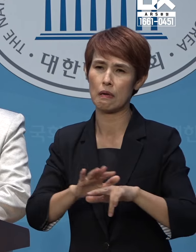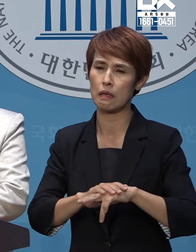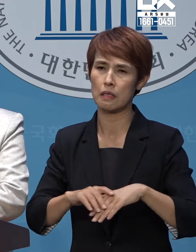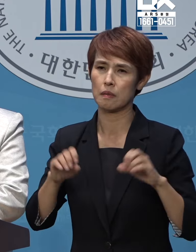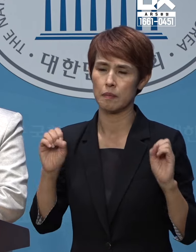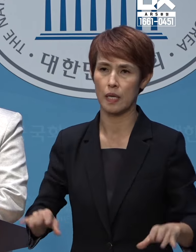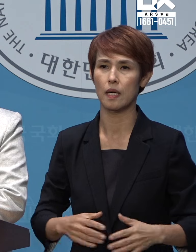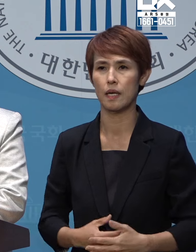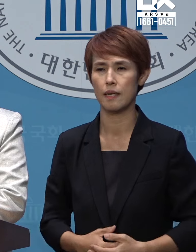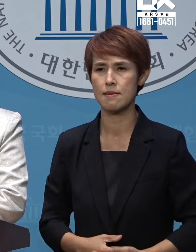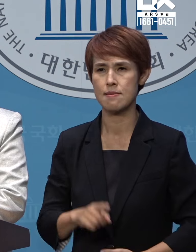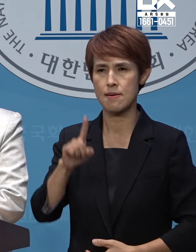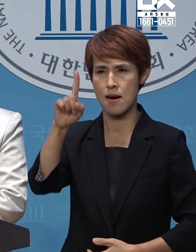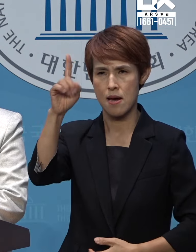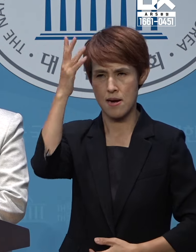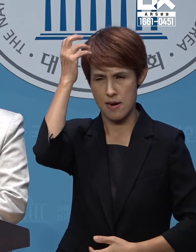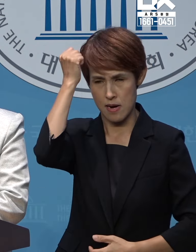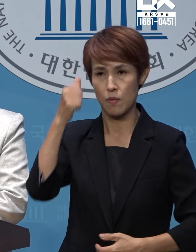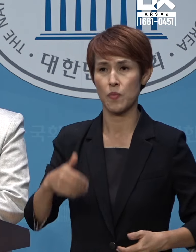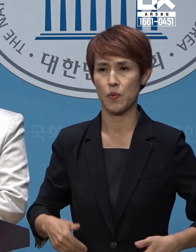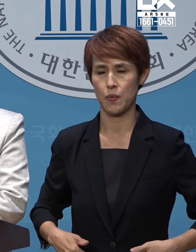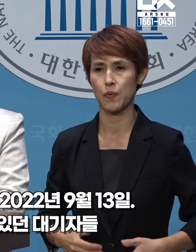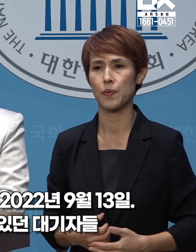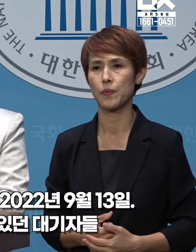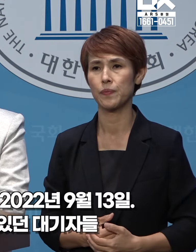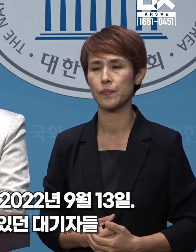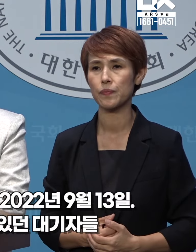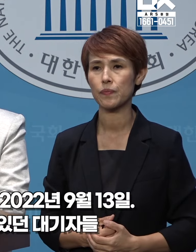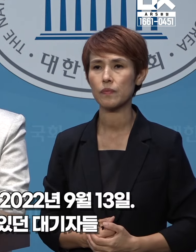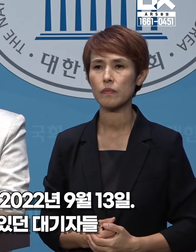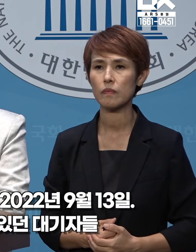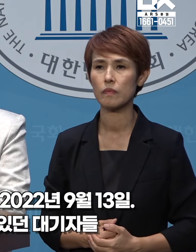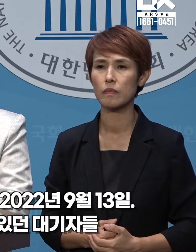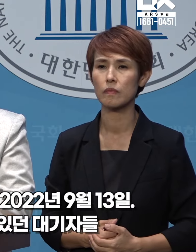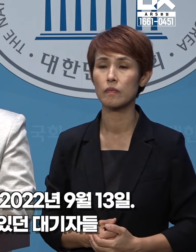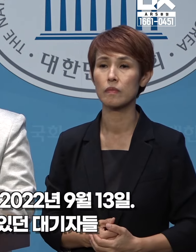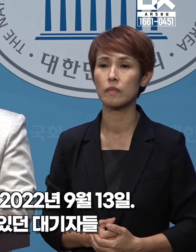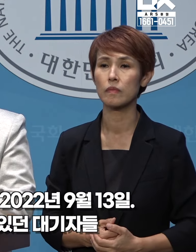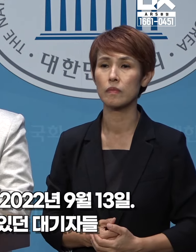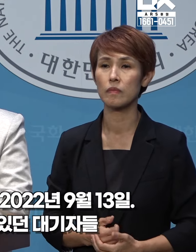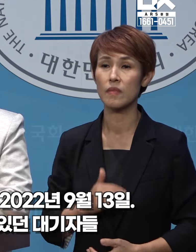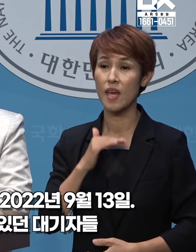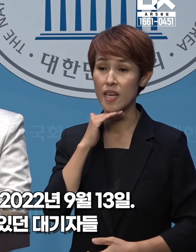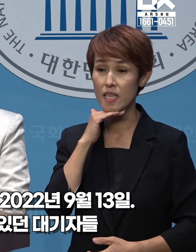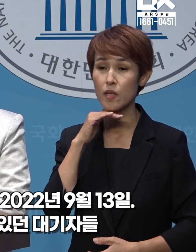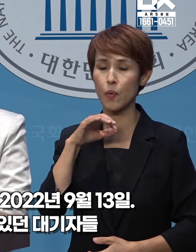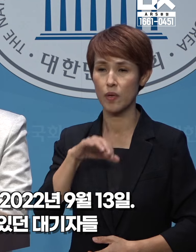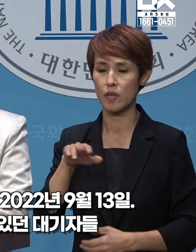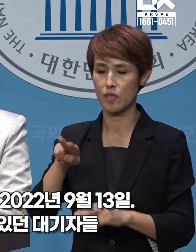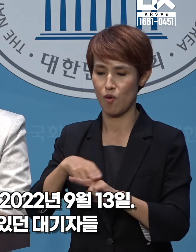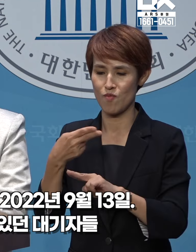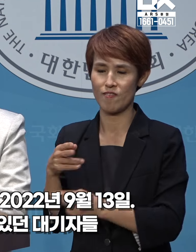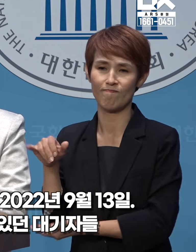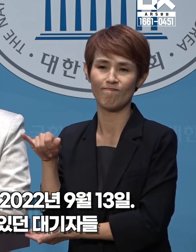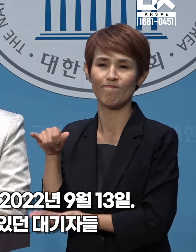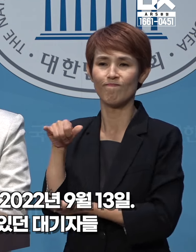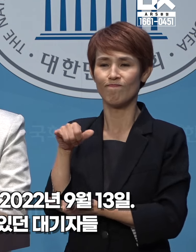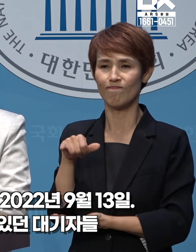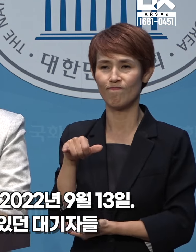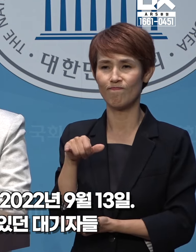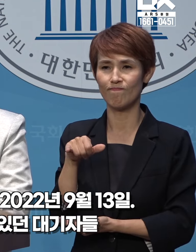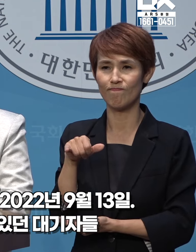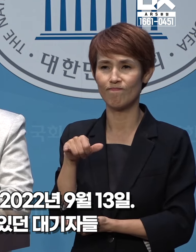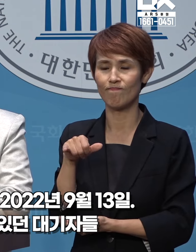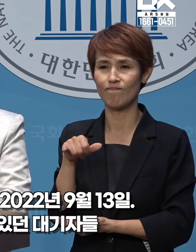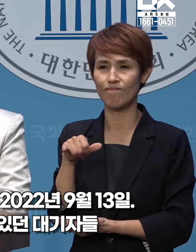한 가지만 꼭 짓고 넘어가겠습니다 대기실에서 선물을 들고